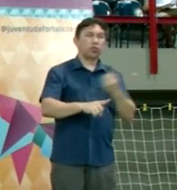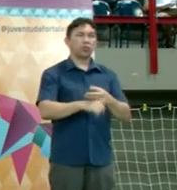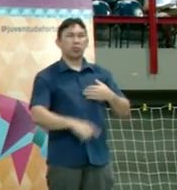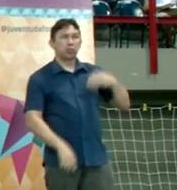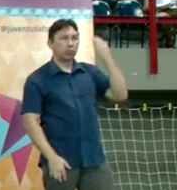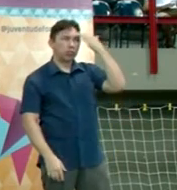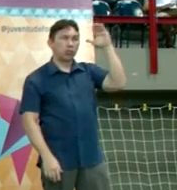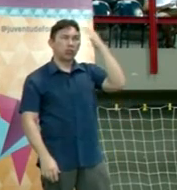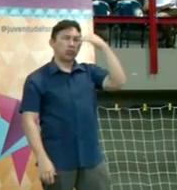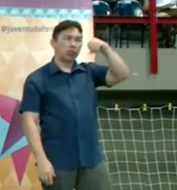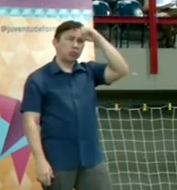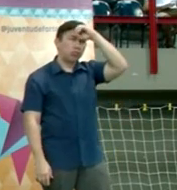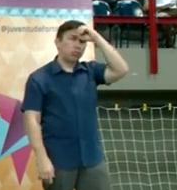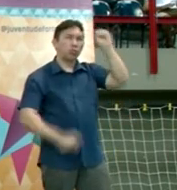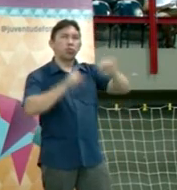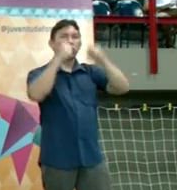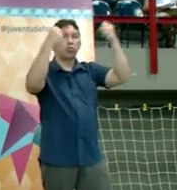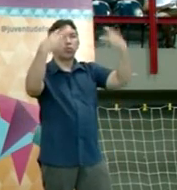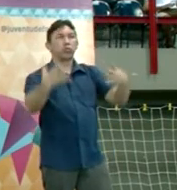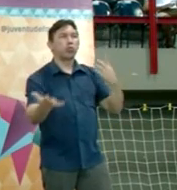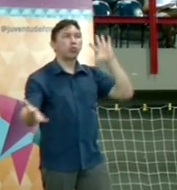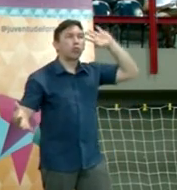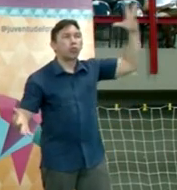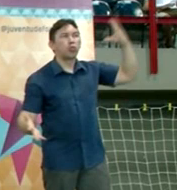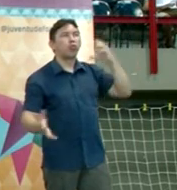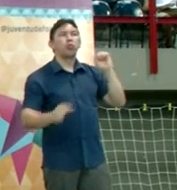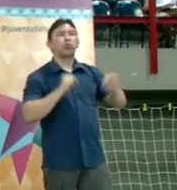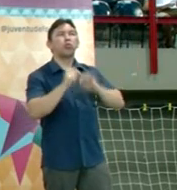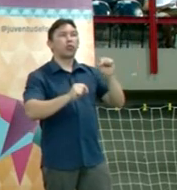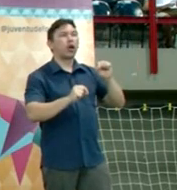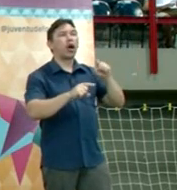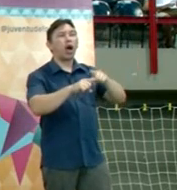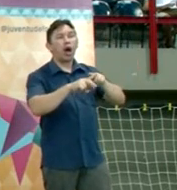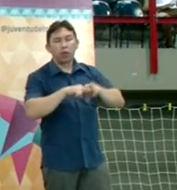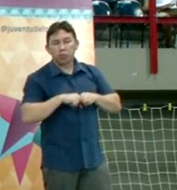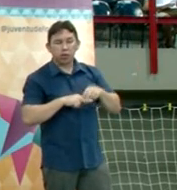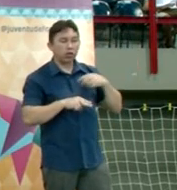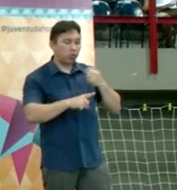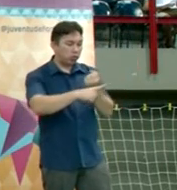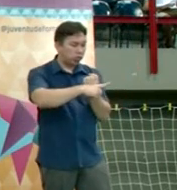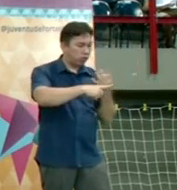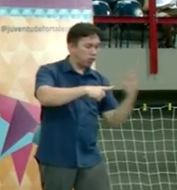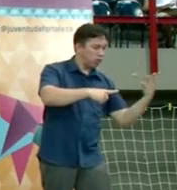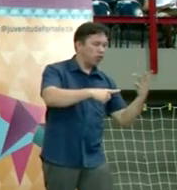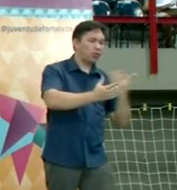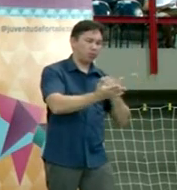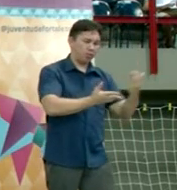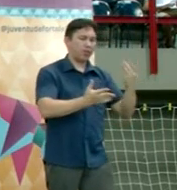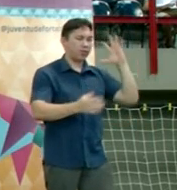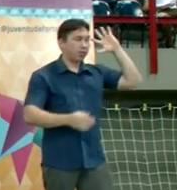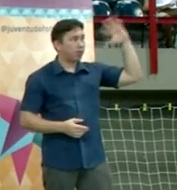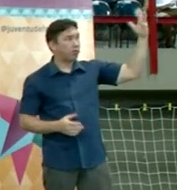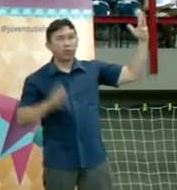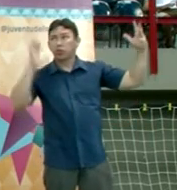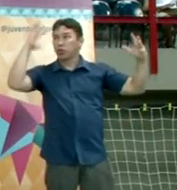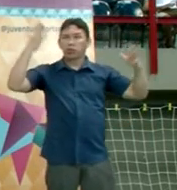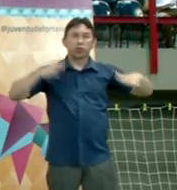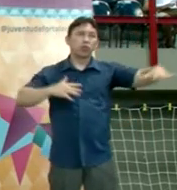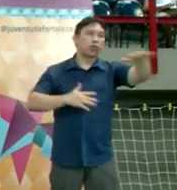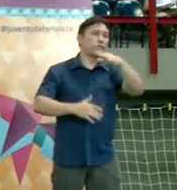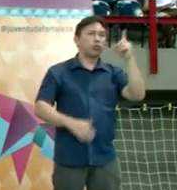sem entender ou sem ouvir falar de nenhum fenômeno, quando na realidade a física começa com os fenômenos. A gente está o tempo